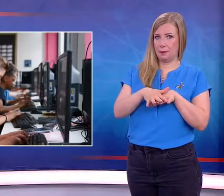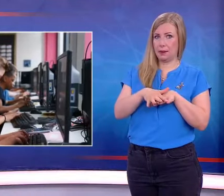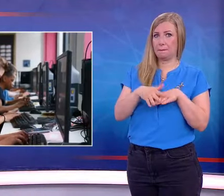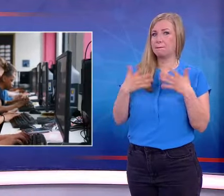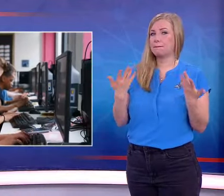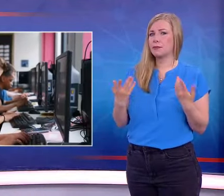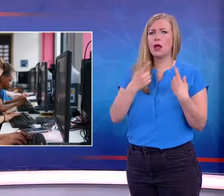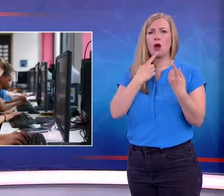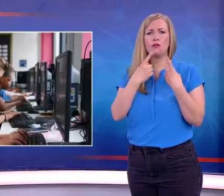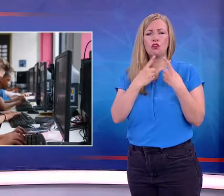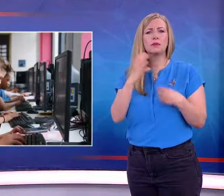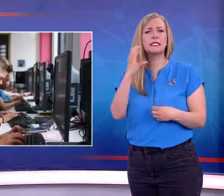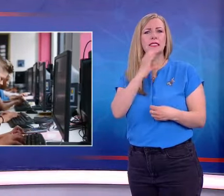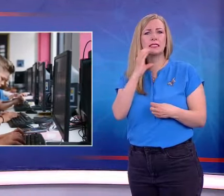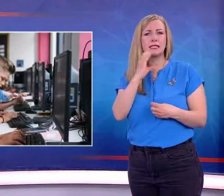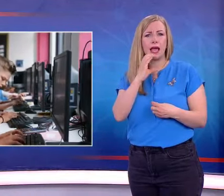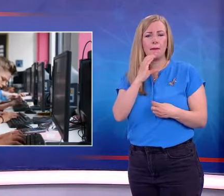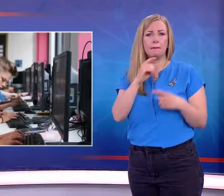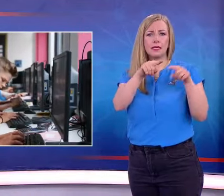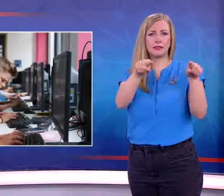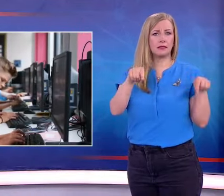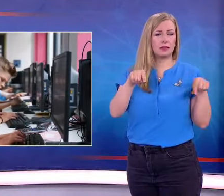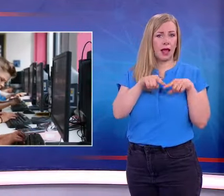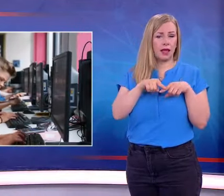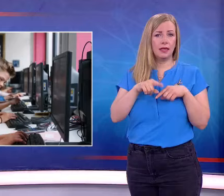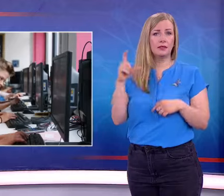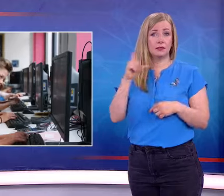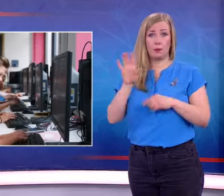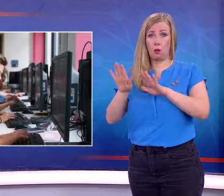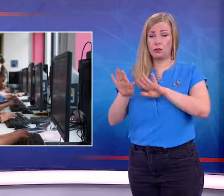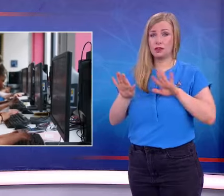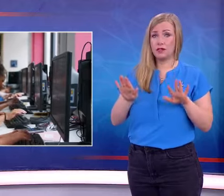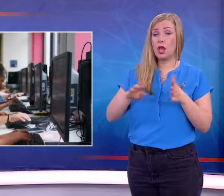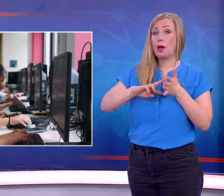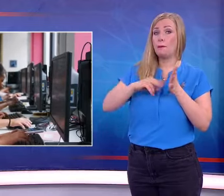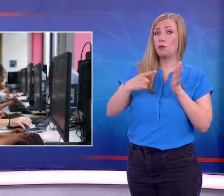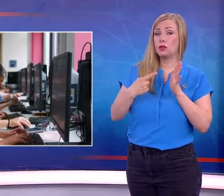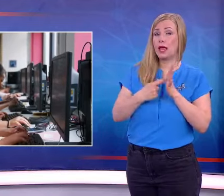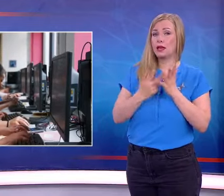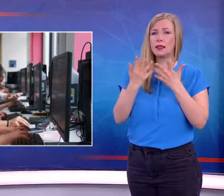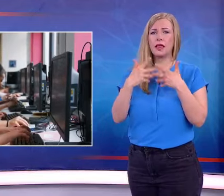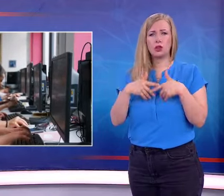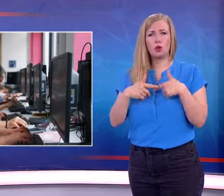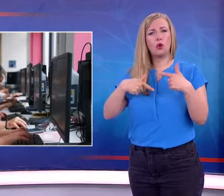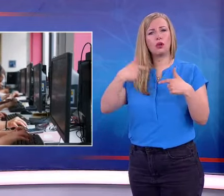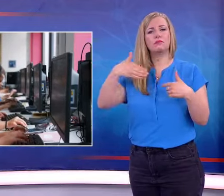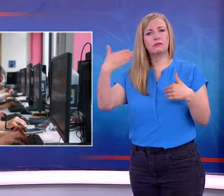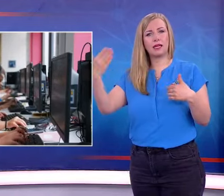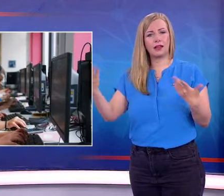Говорим за STEM стаи, STEM обзавеждане, модерни технологии и така нататък.